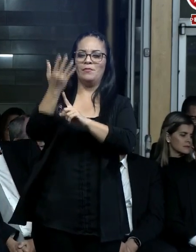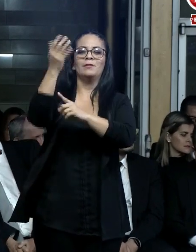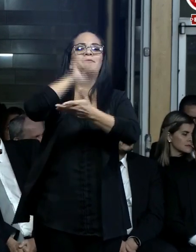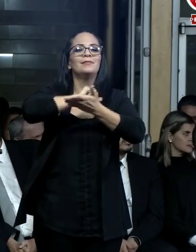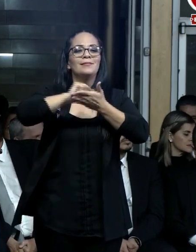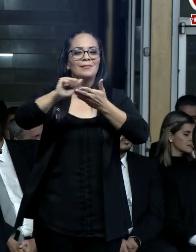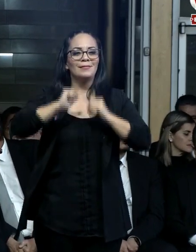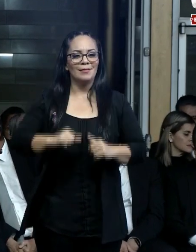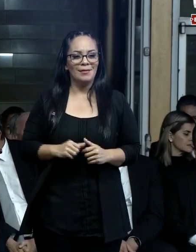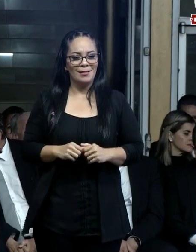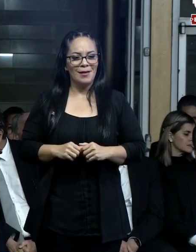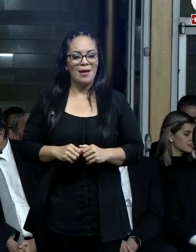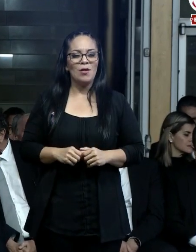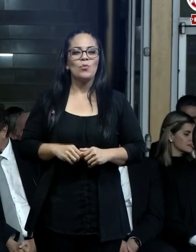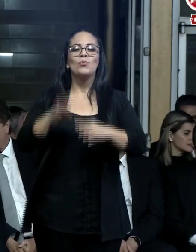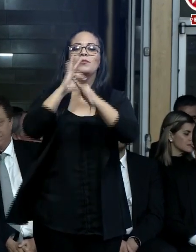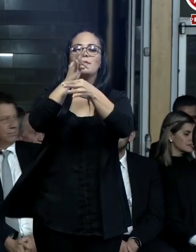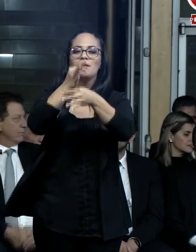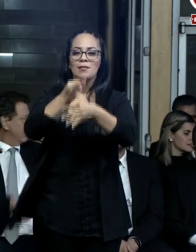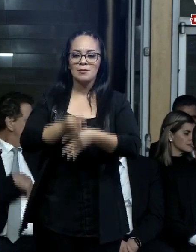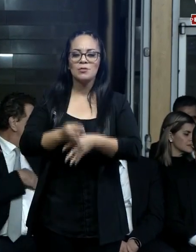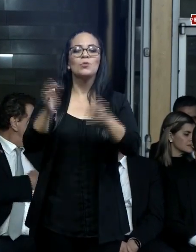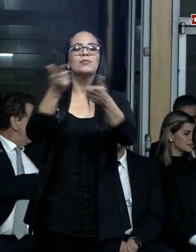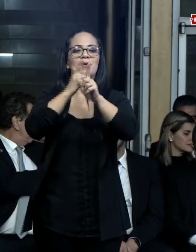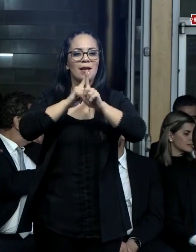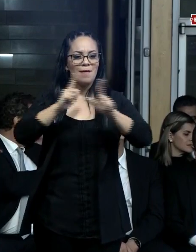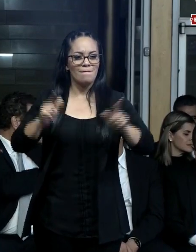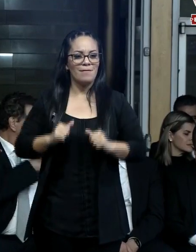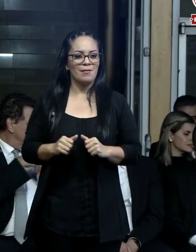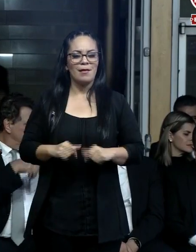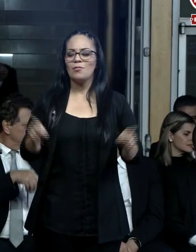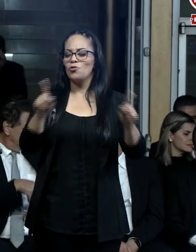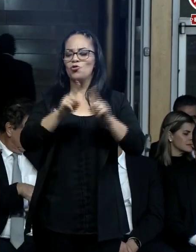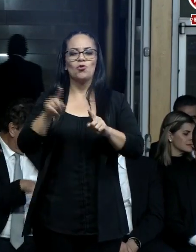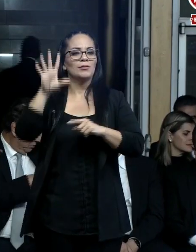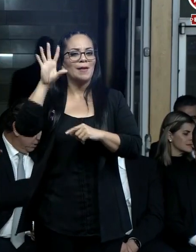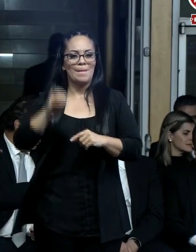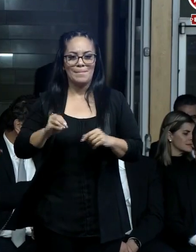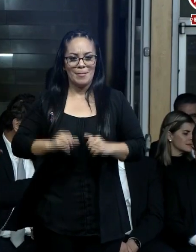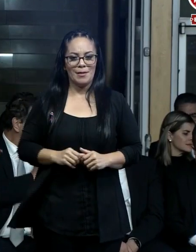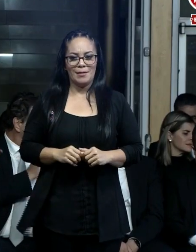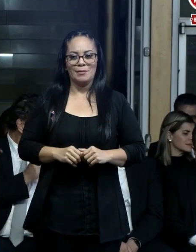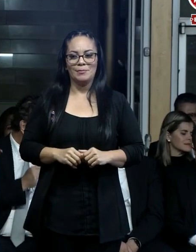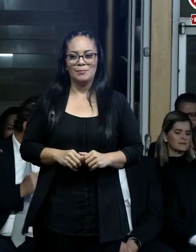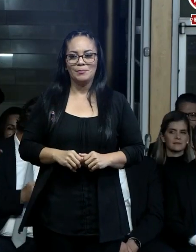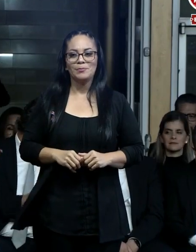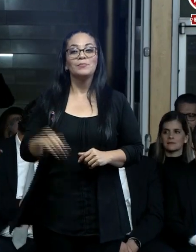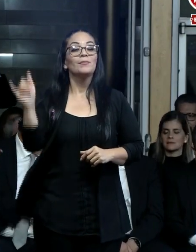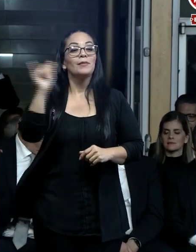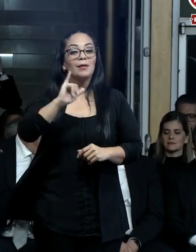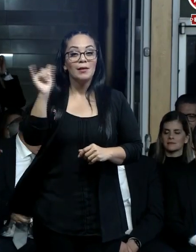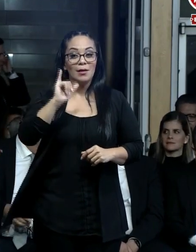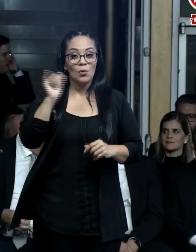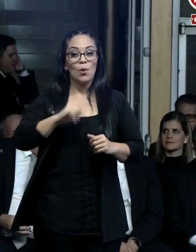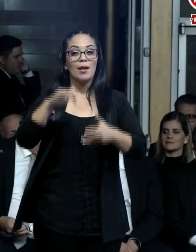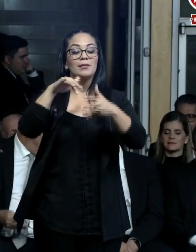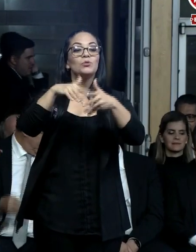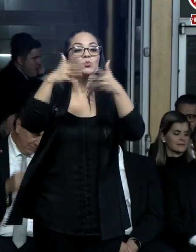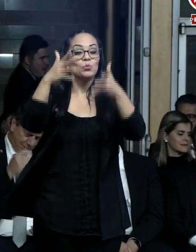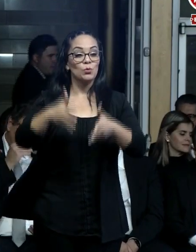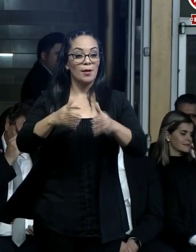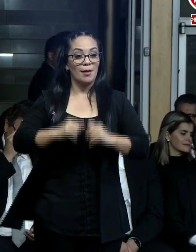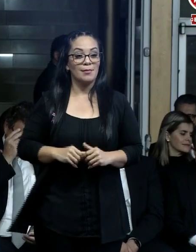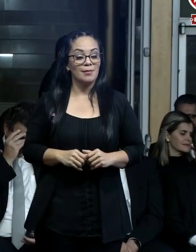sagrado de la tradición y la libertad no se extinga. Al igual que esos